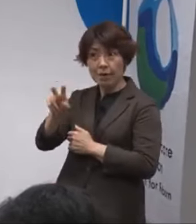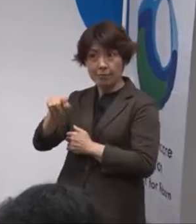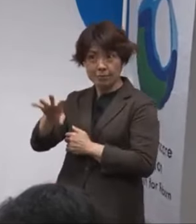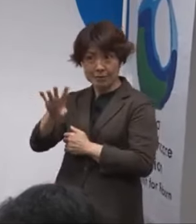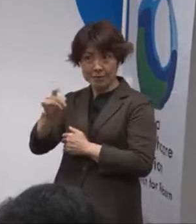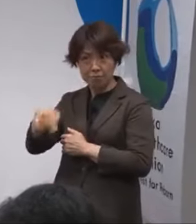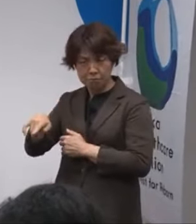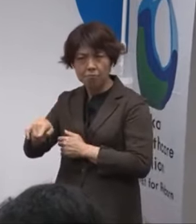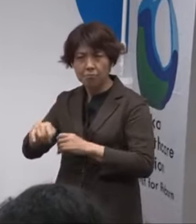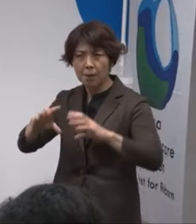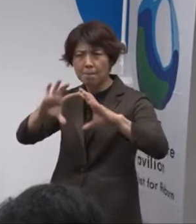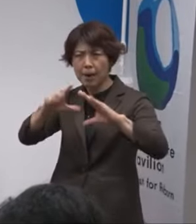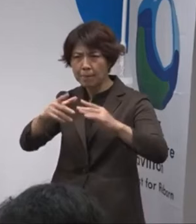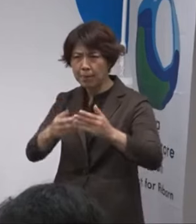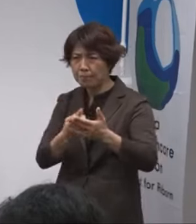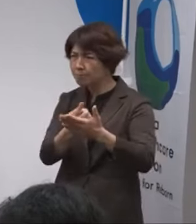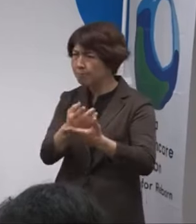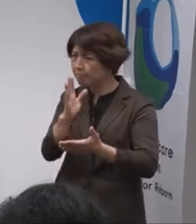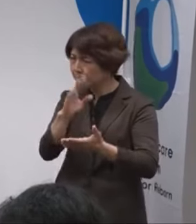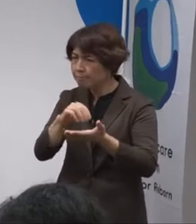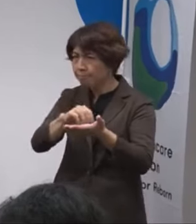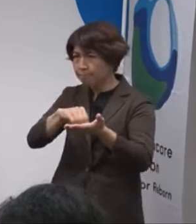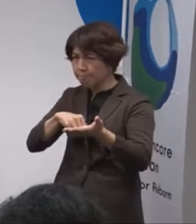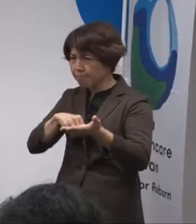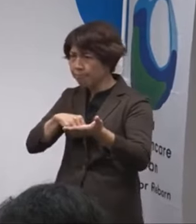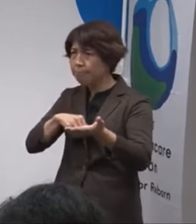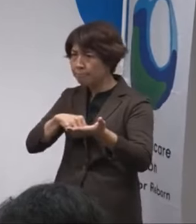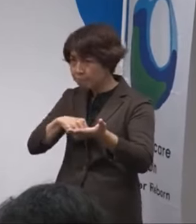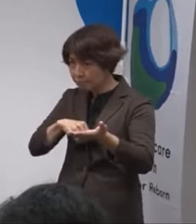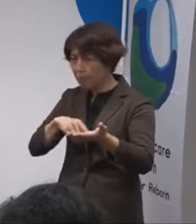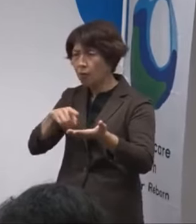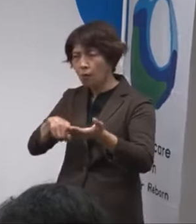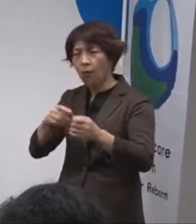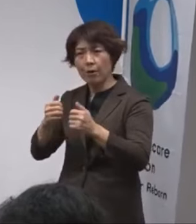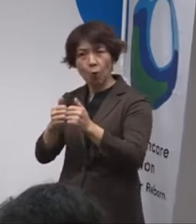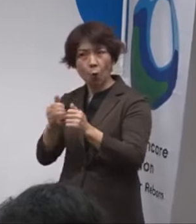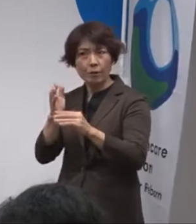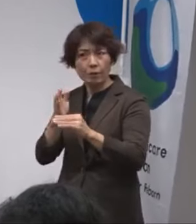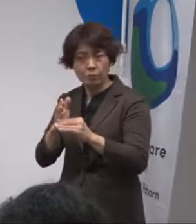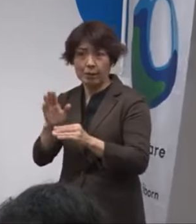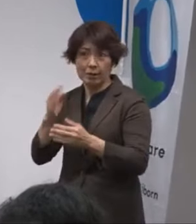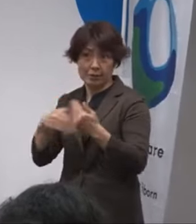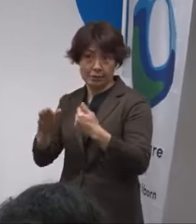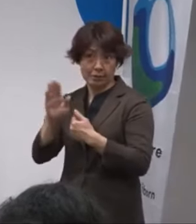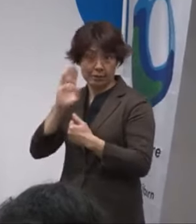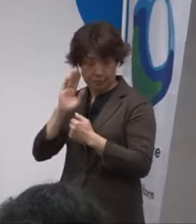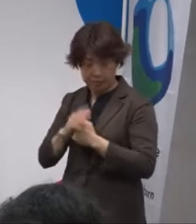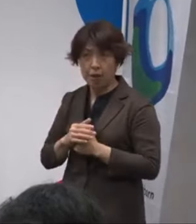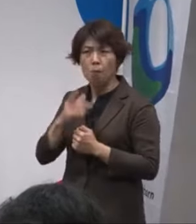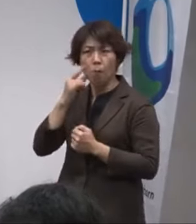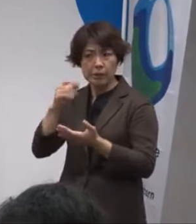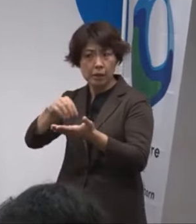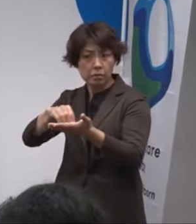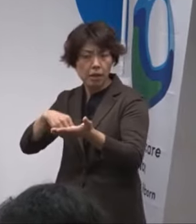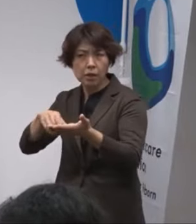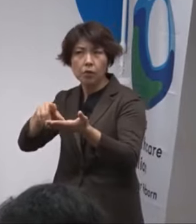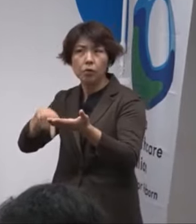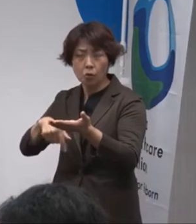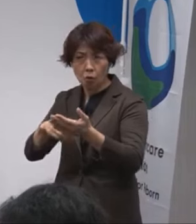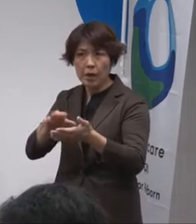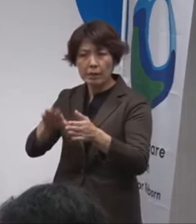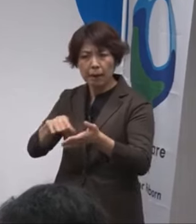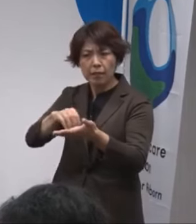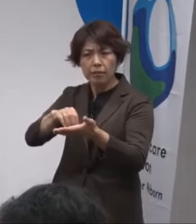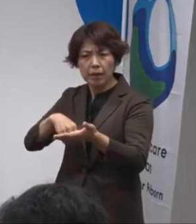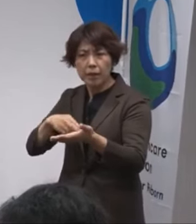撤退する意向を今示していると、それで協議中だという話なんです。でこれで、撤退しますと、今撤退表明している国